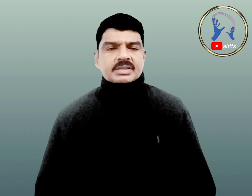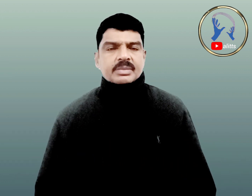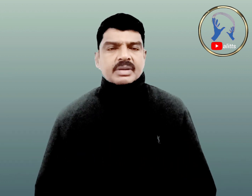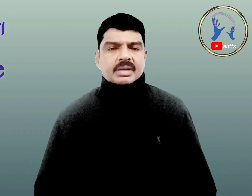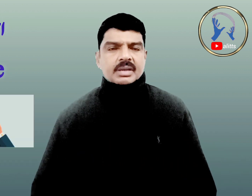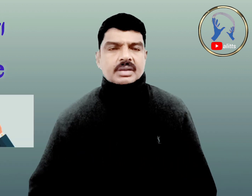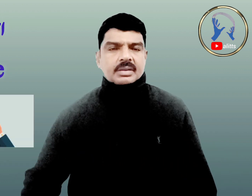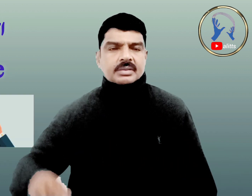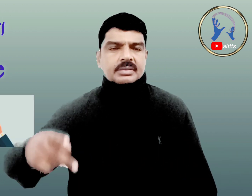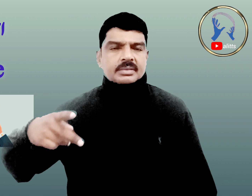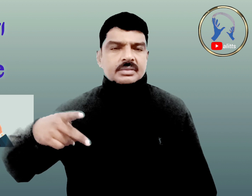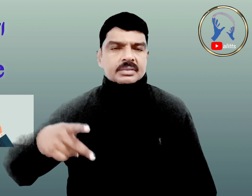इस्तेमाल,